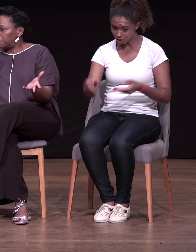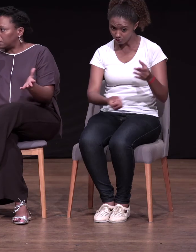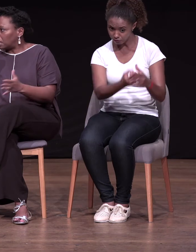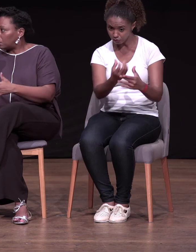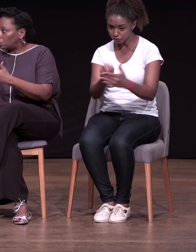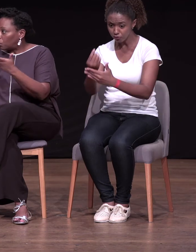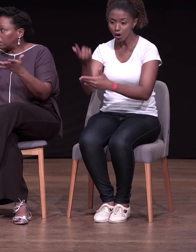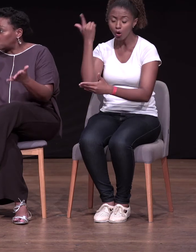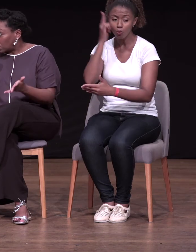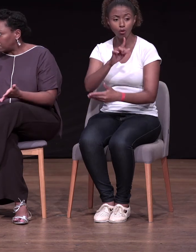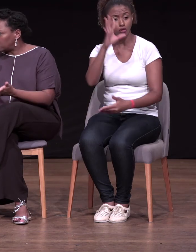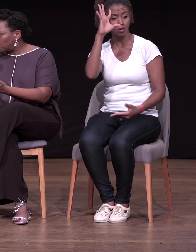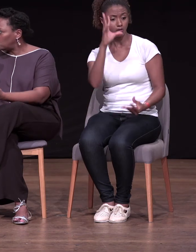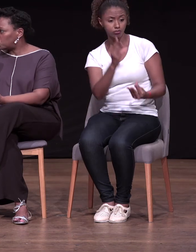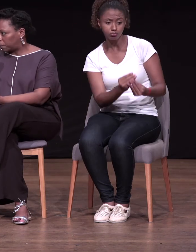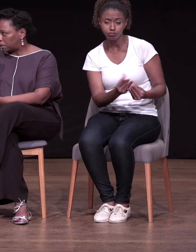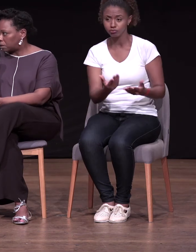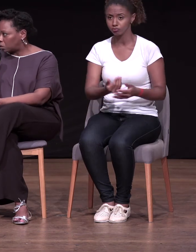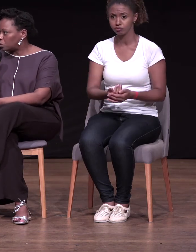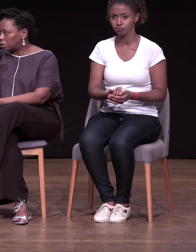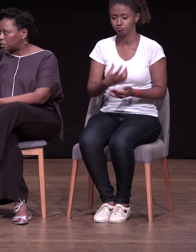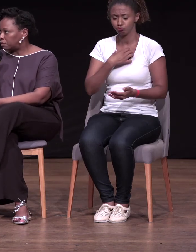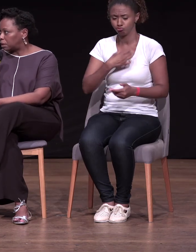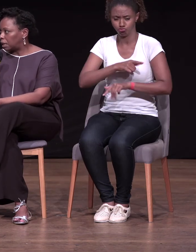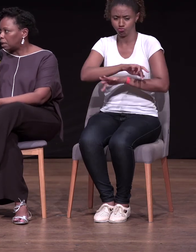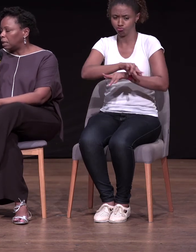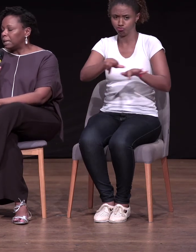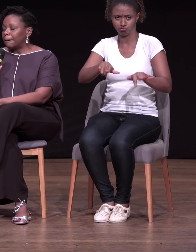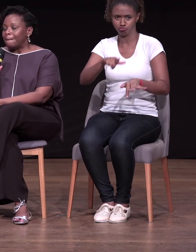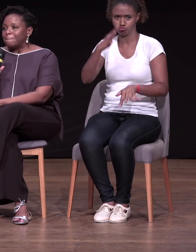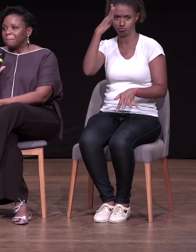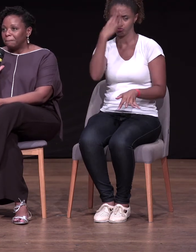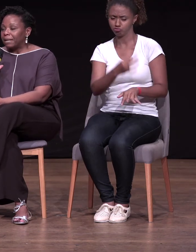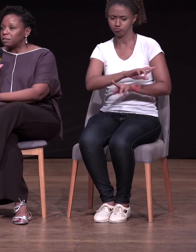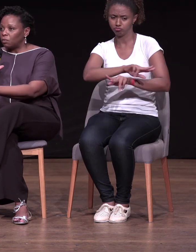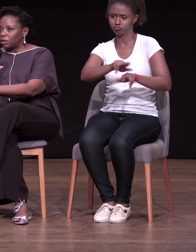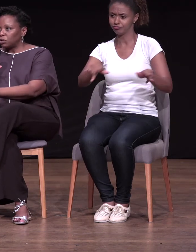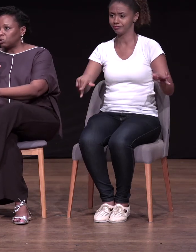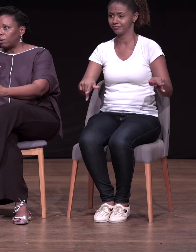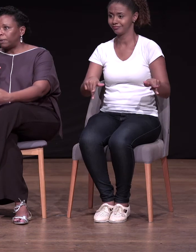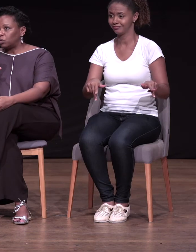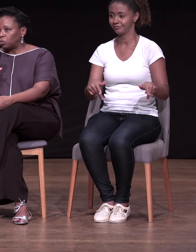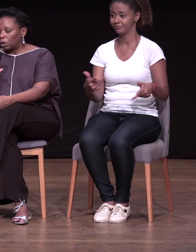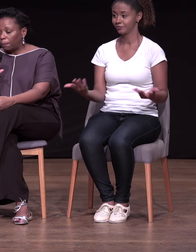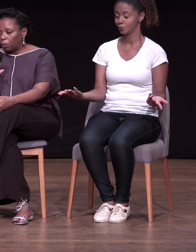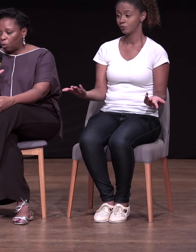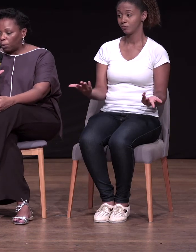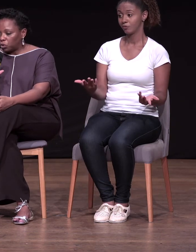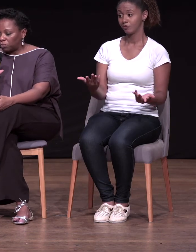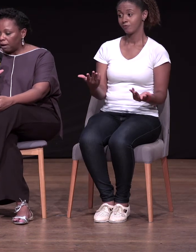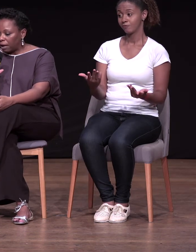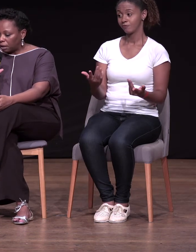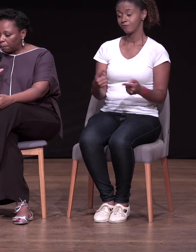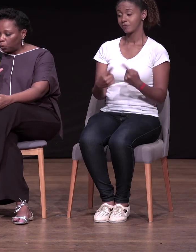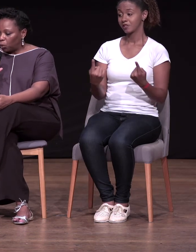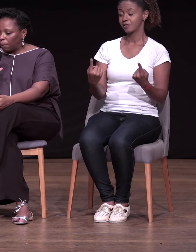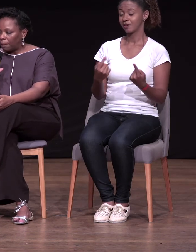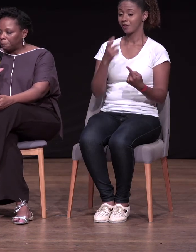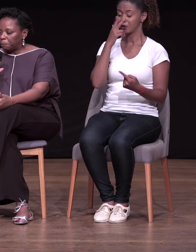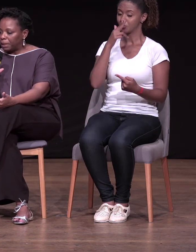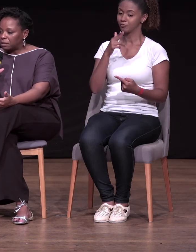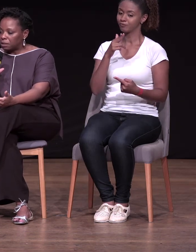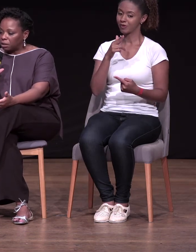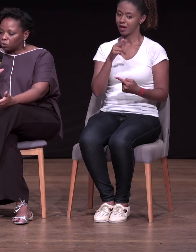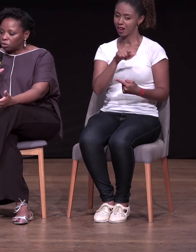ser interpretado em chaves múltiplas, inclusive, né? Mas eu acho que a tua pergunta é um pouco motivada por